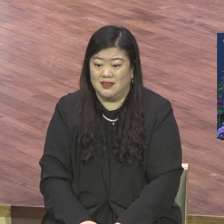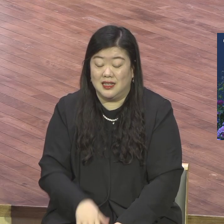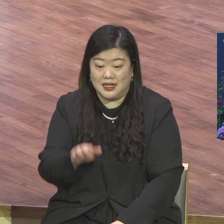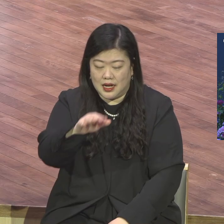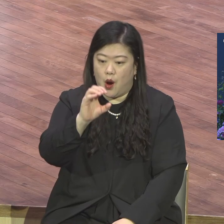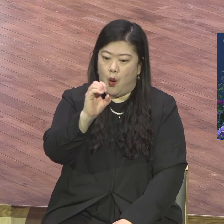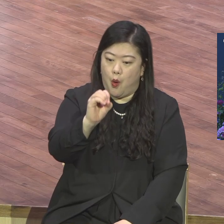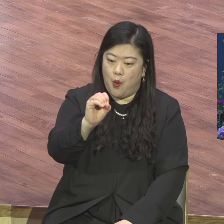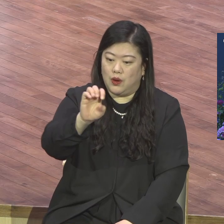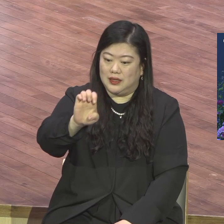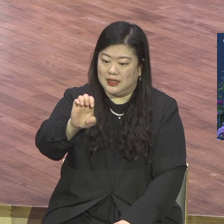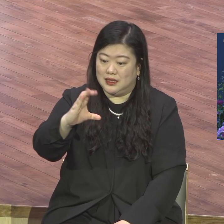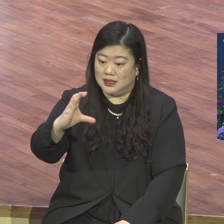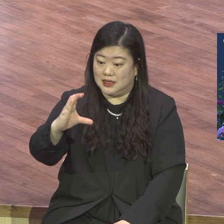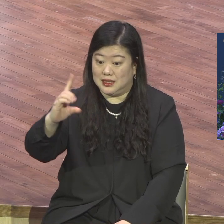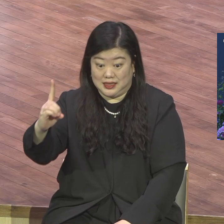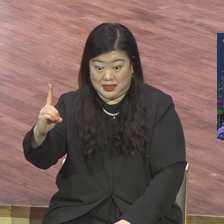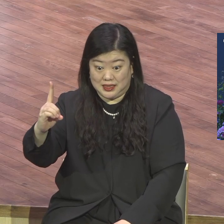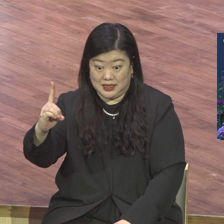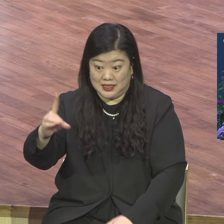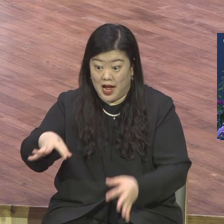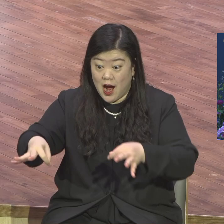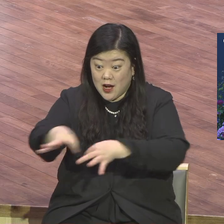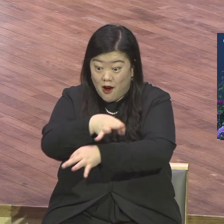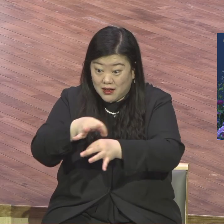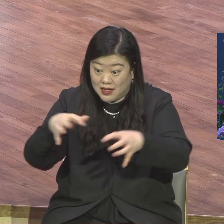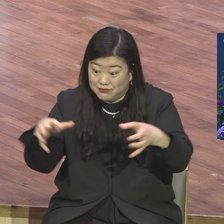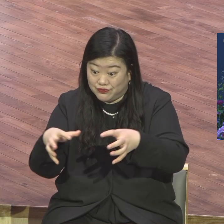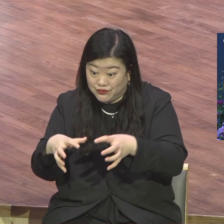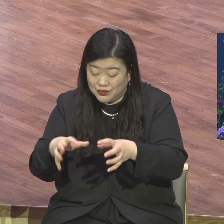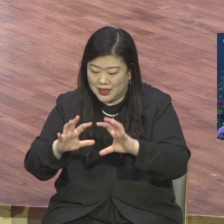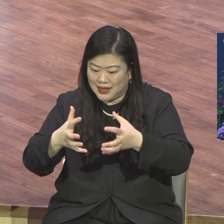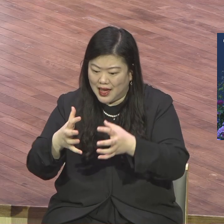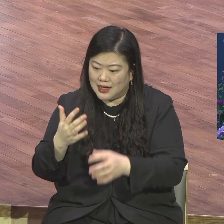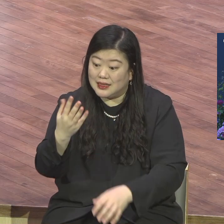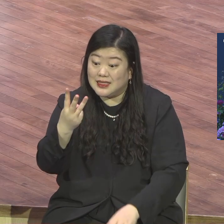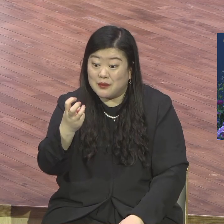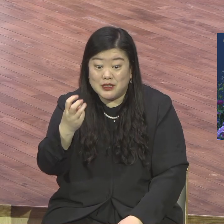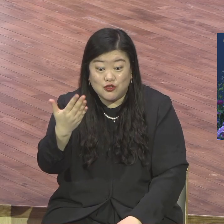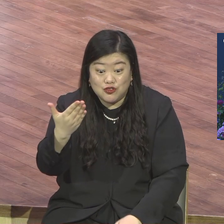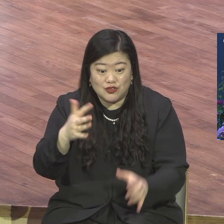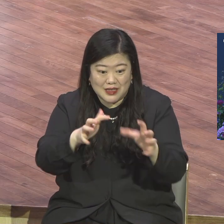경제협력기구인 OECD 국가 39나라 중에서 꼴통